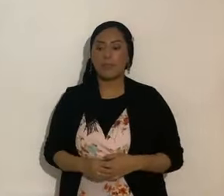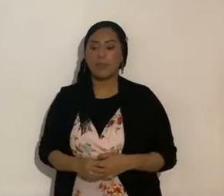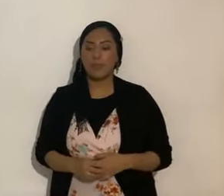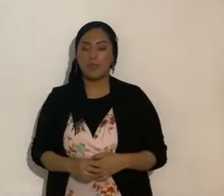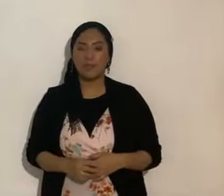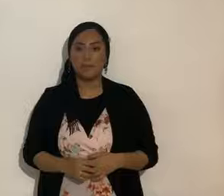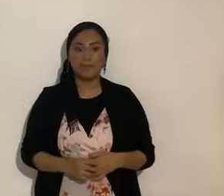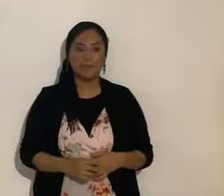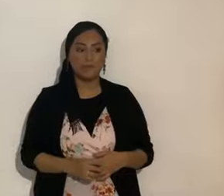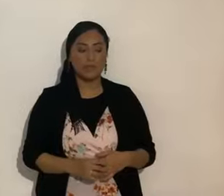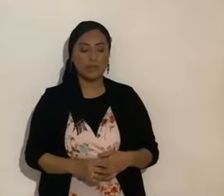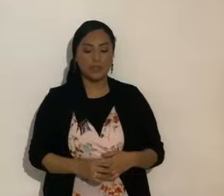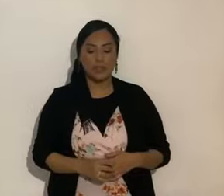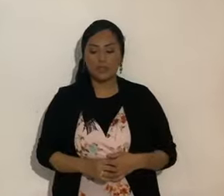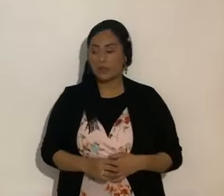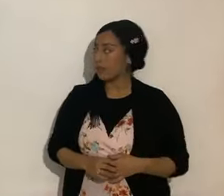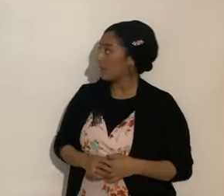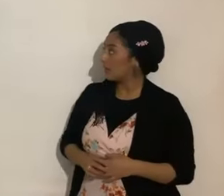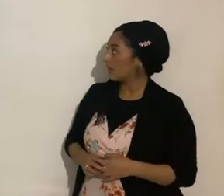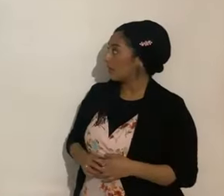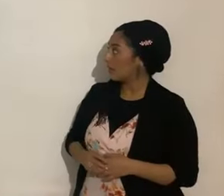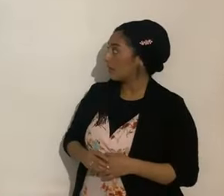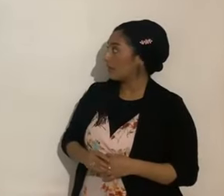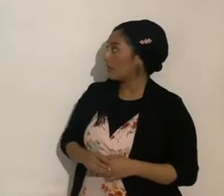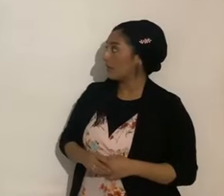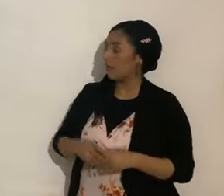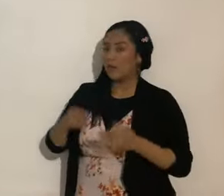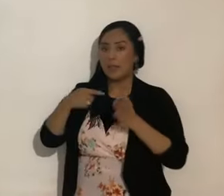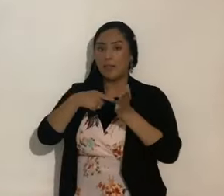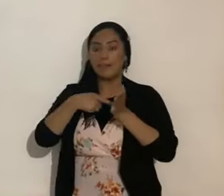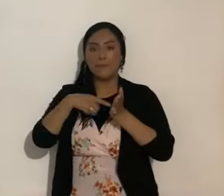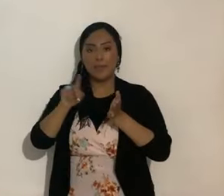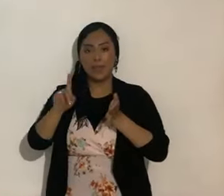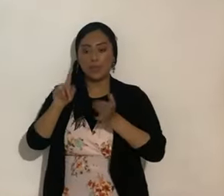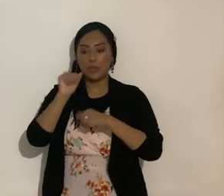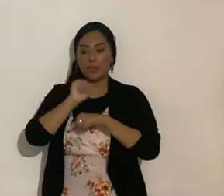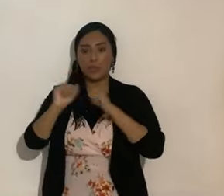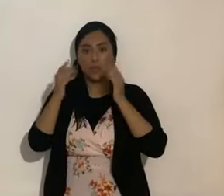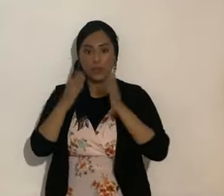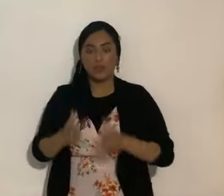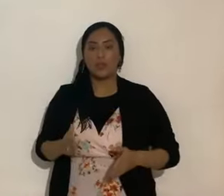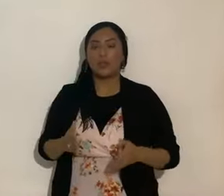llegó la hora de que, para la redundancia, de que el dueño pagara a los obreros. Comenzó